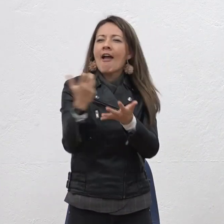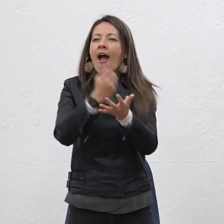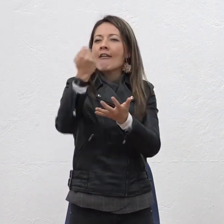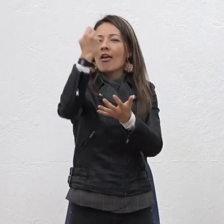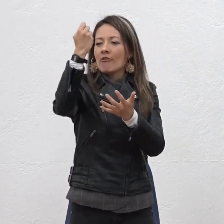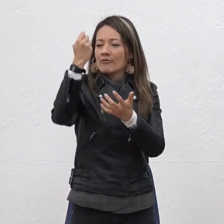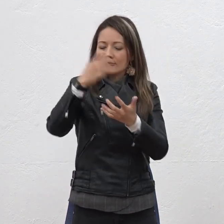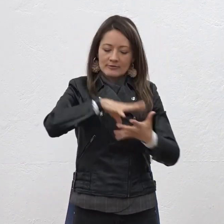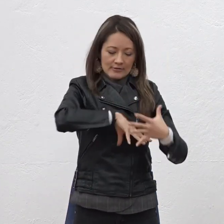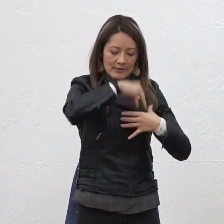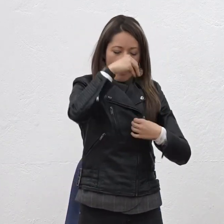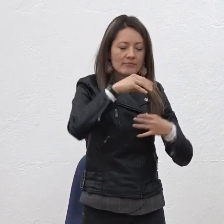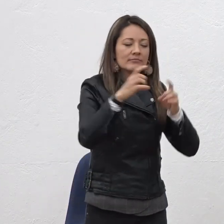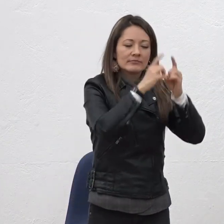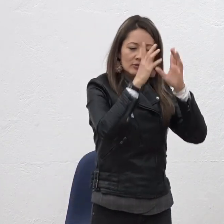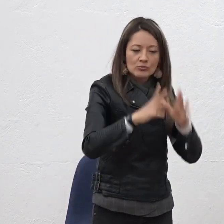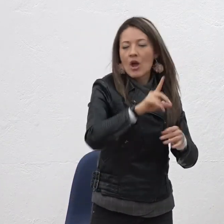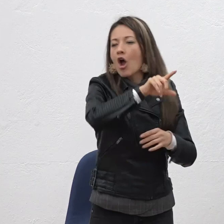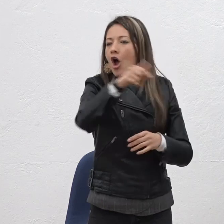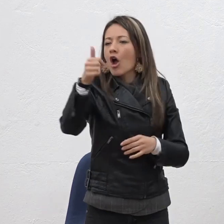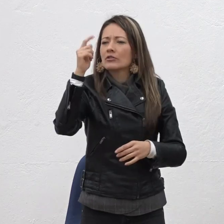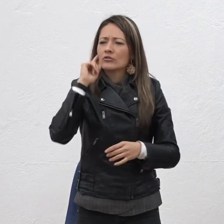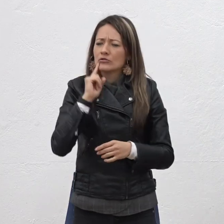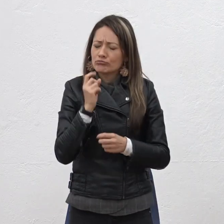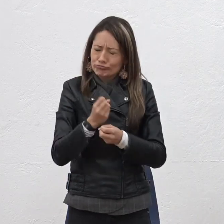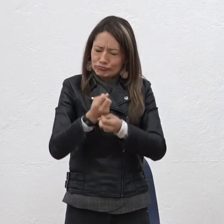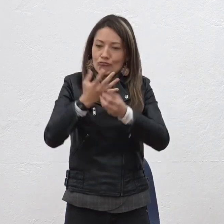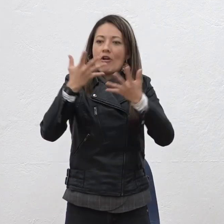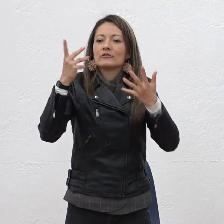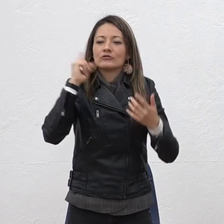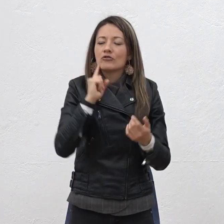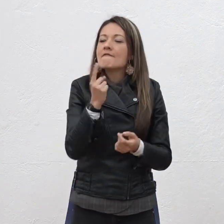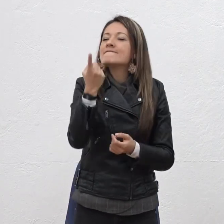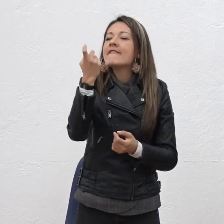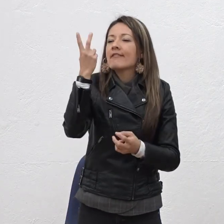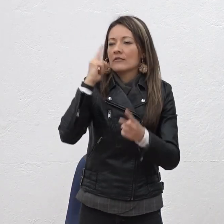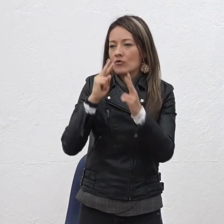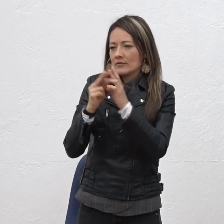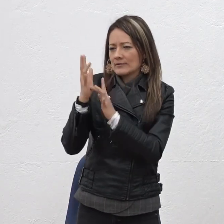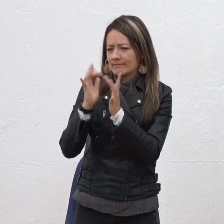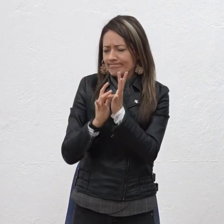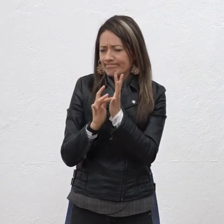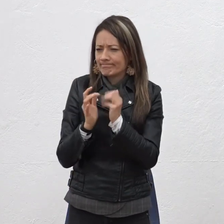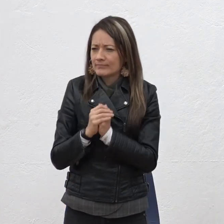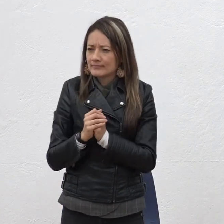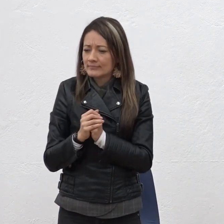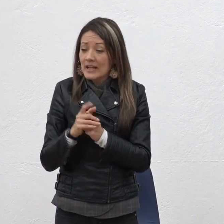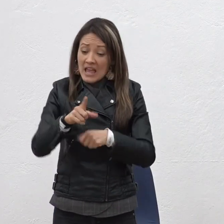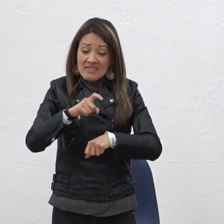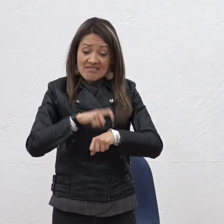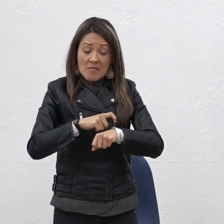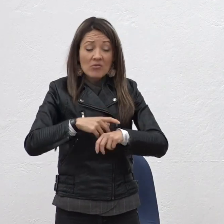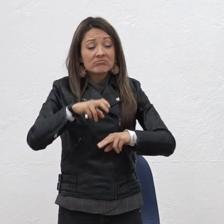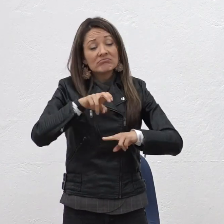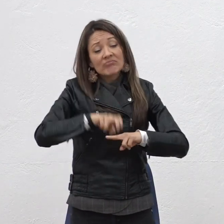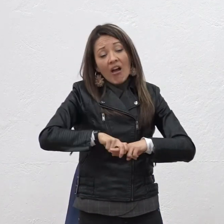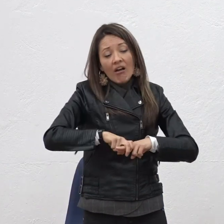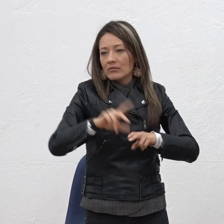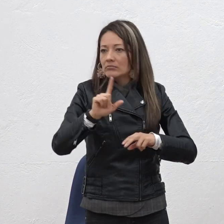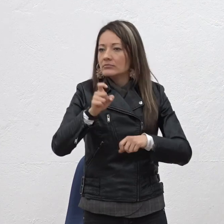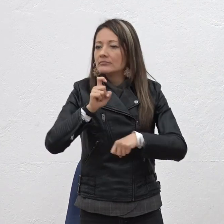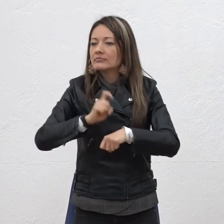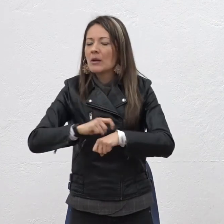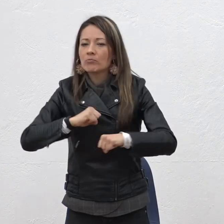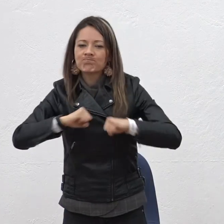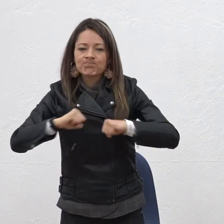y discipuladores de otros sordos. ¿Cuántos sordos no te conocen, Dios? Y no es tiempo de estar sentados, es